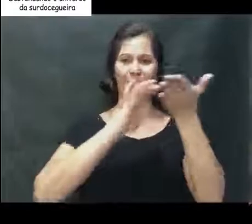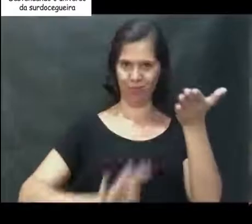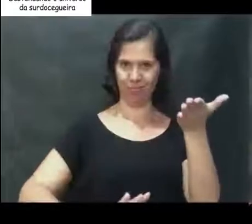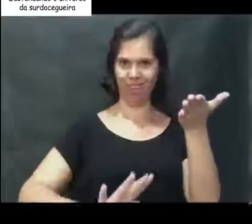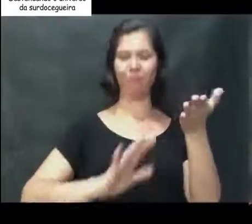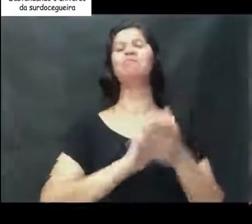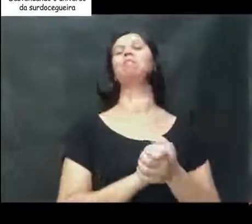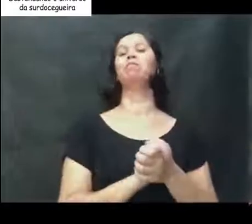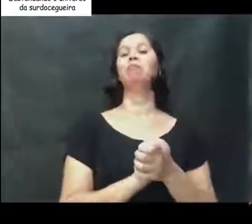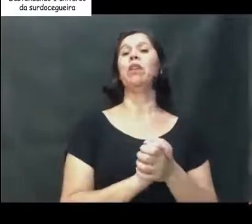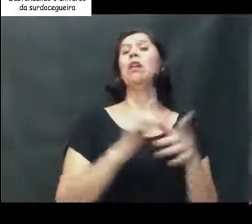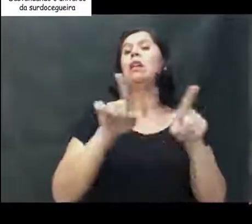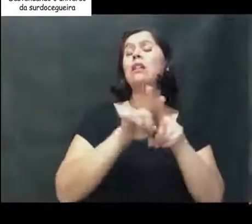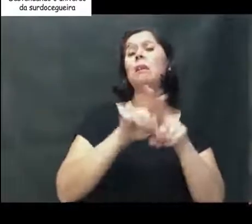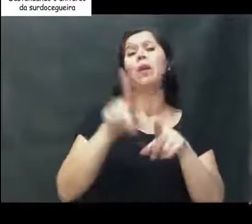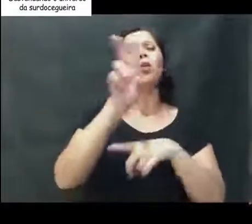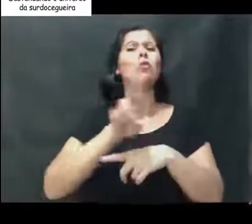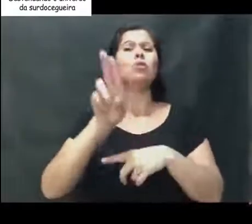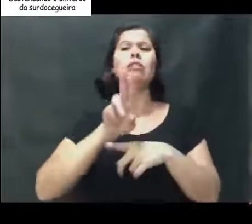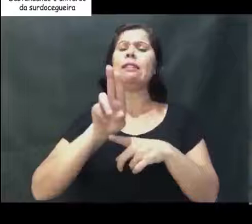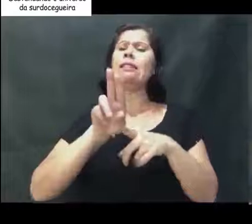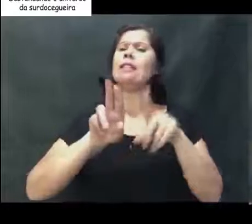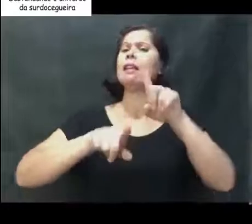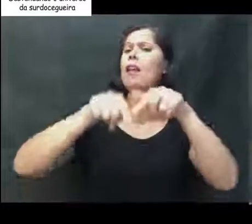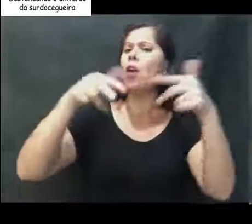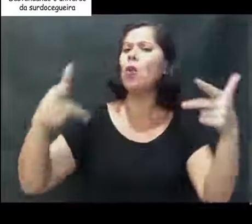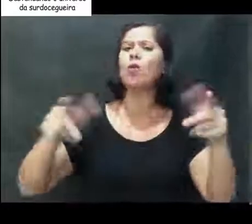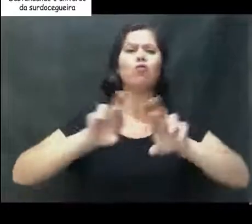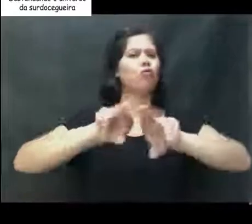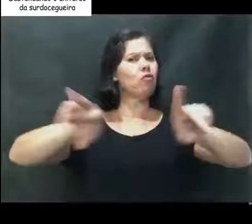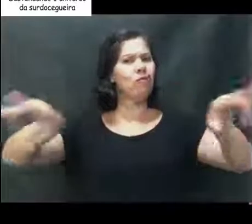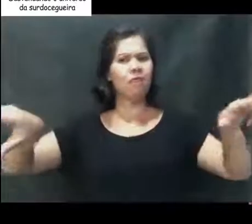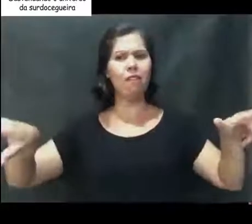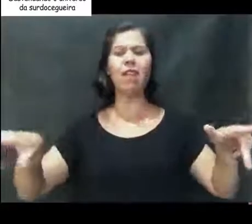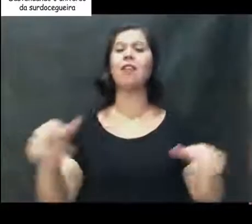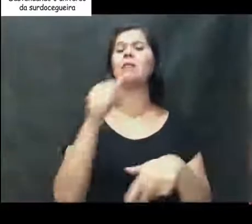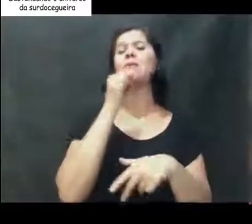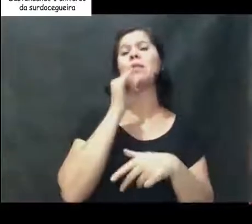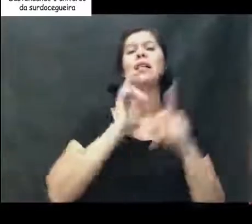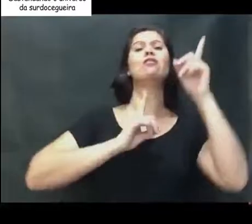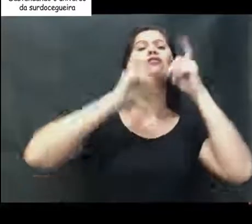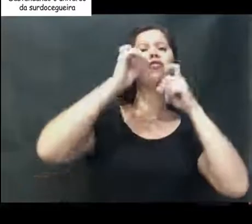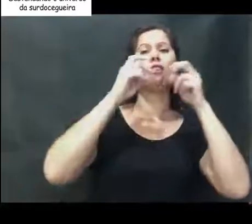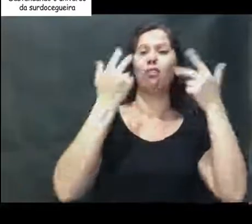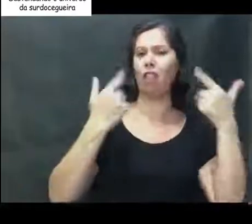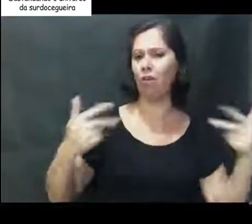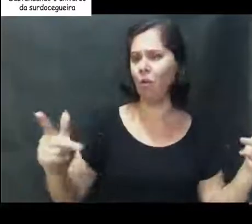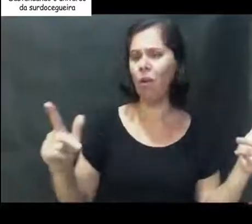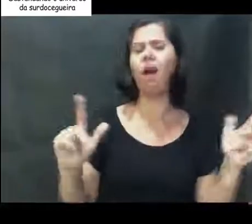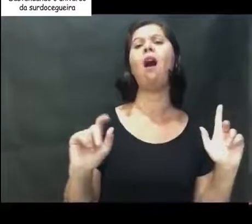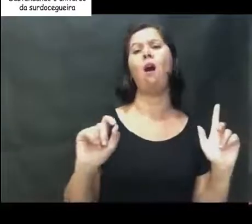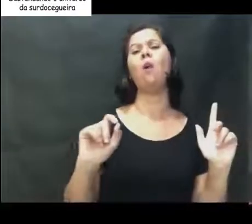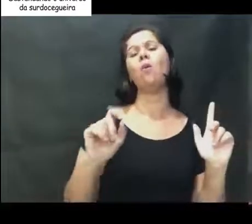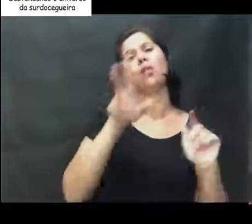desses dois símbolos, outros recursos foram utilizados. Como eu disse inicialmente, eu utilizei gestos naturais. Esses gestos naturais